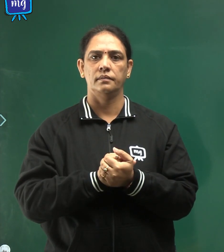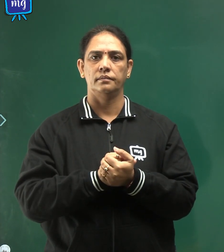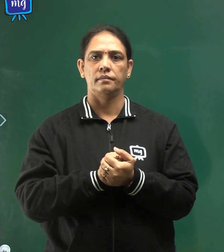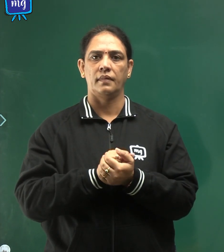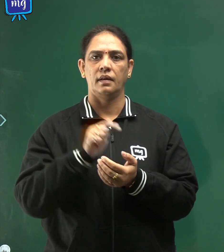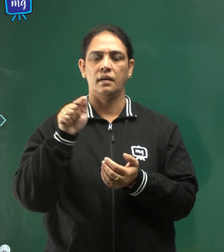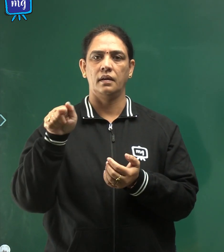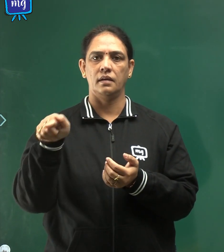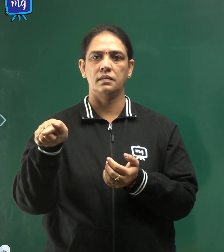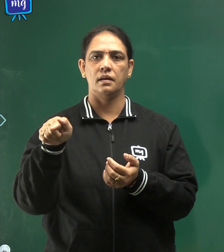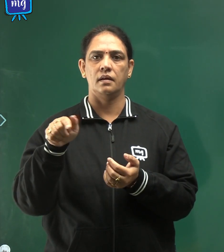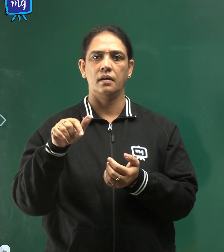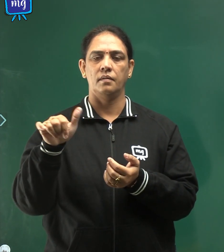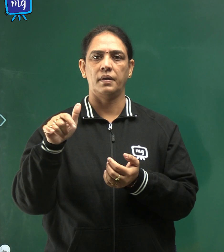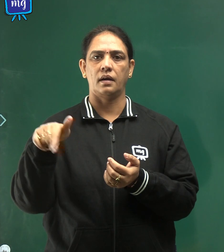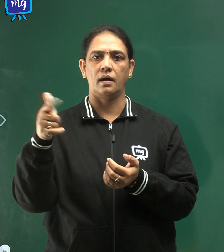इसी प्रकार